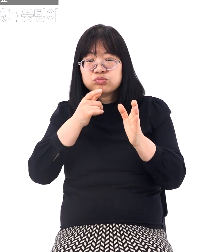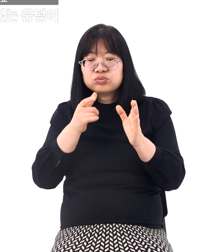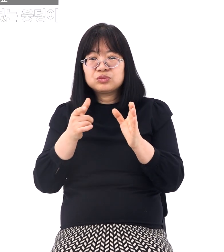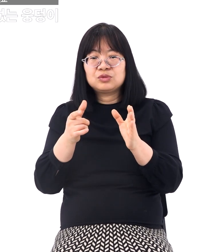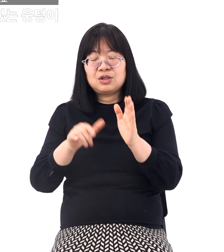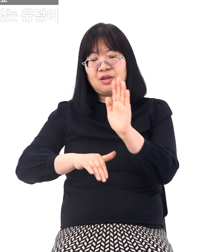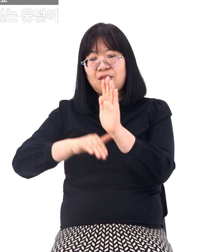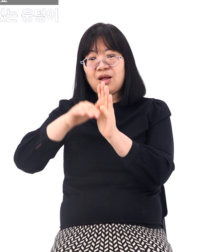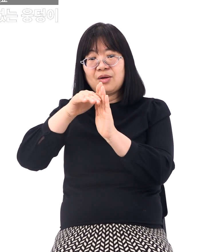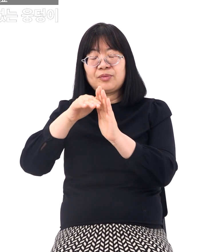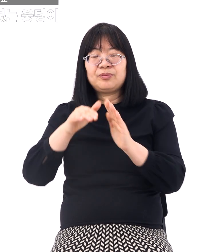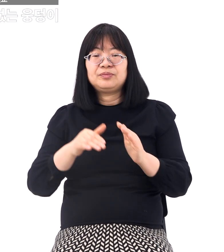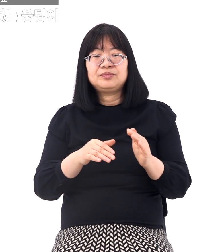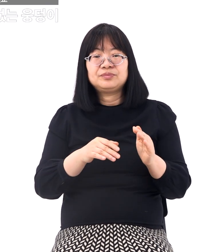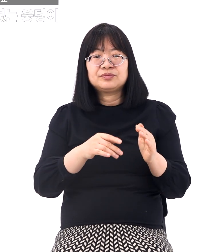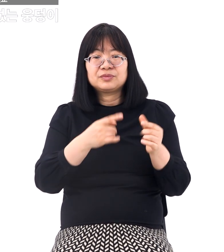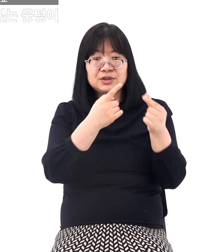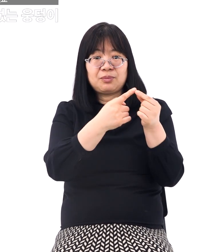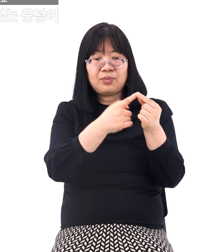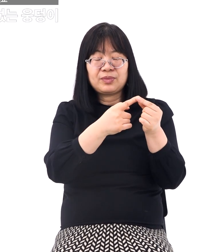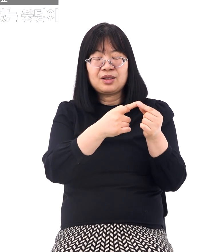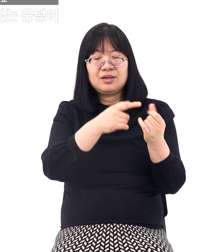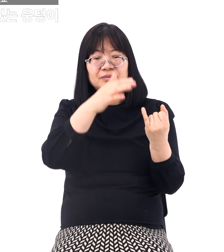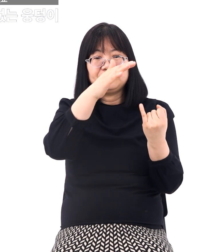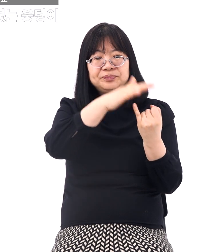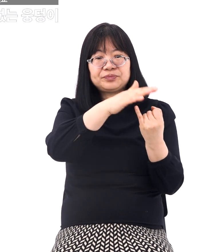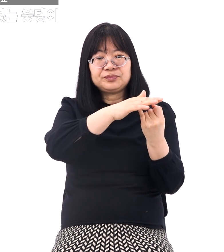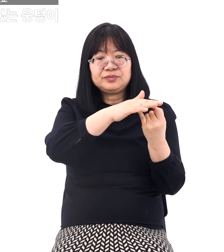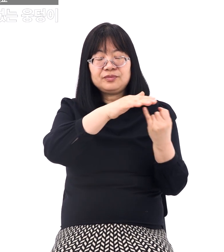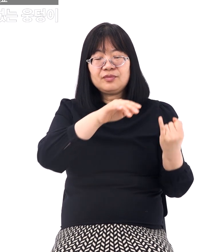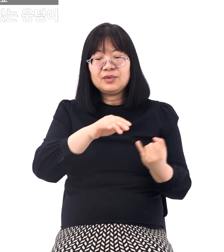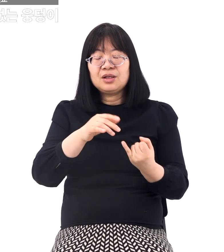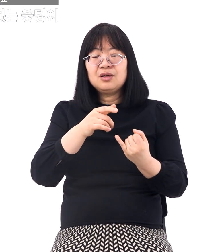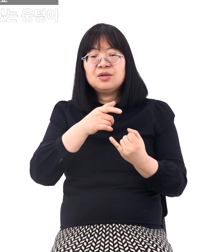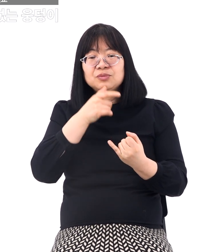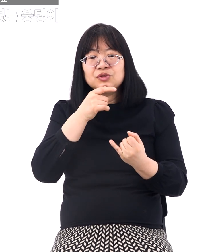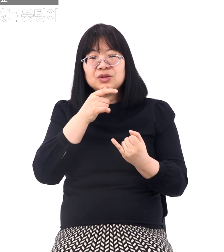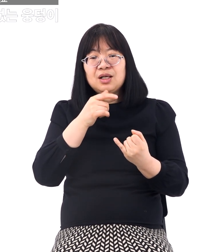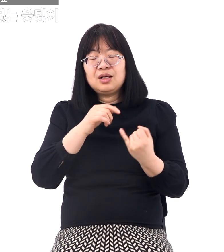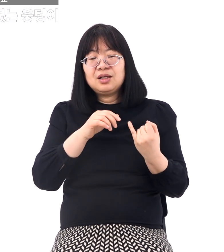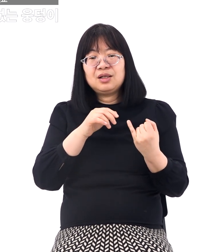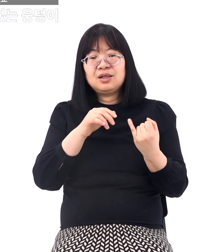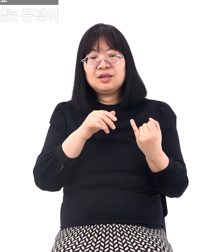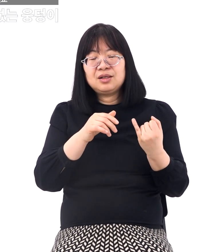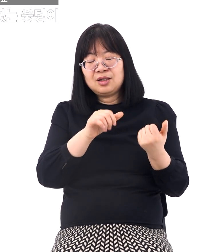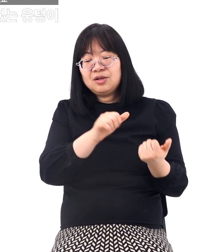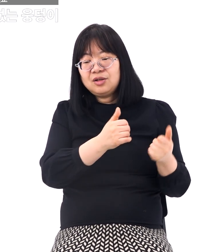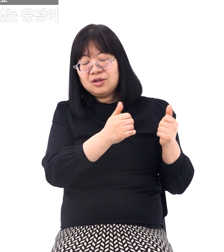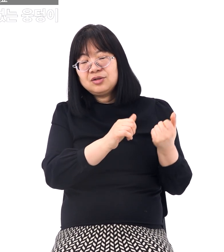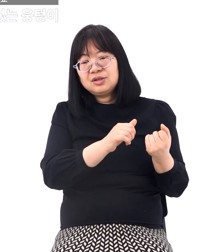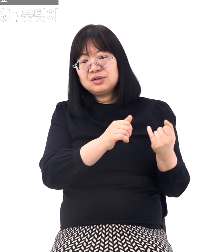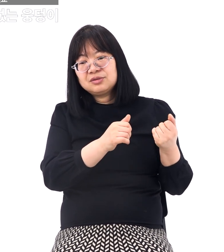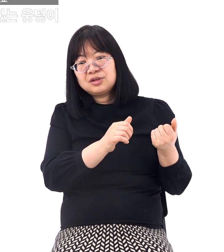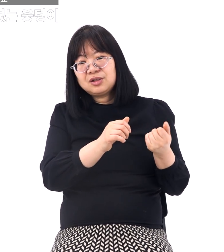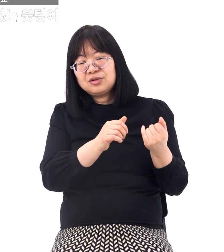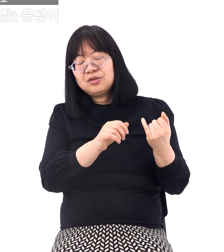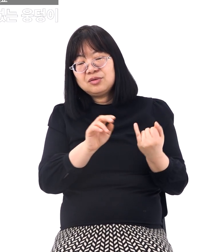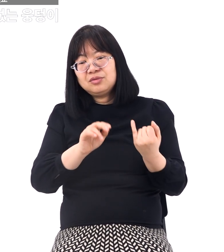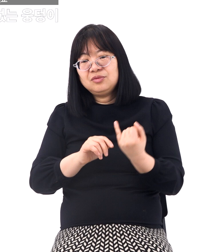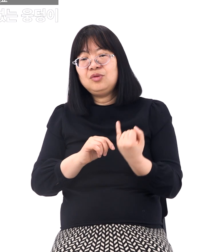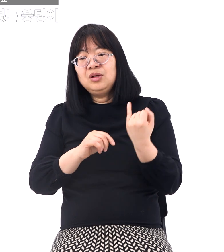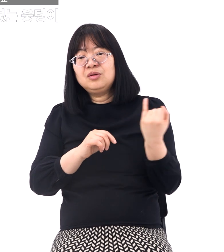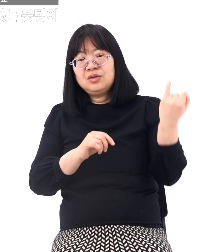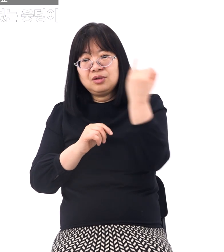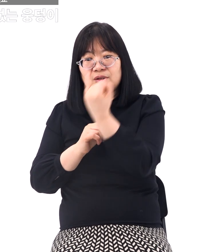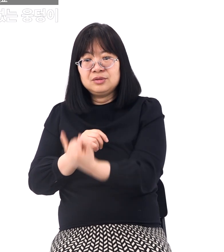이제 첫째 소녀를 물에 뉘었어요. 그것도 침례를 해야 되니까. 그런데